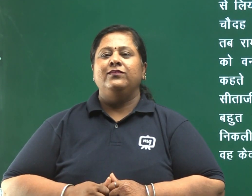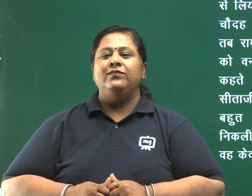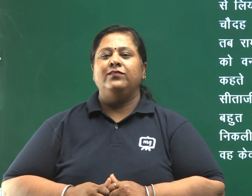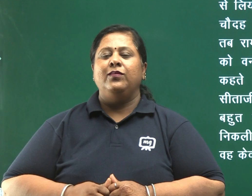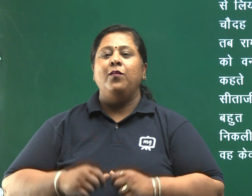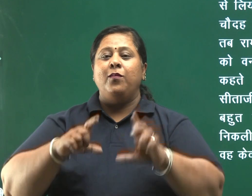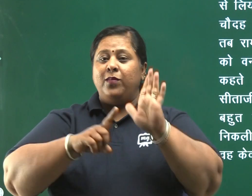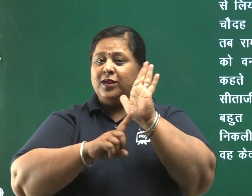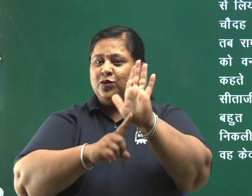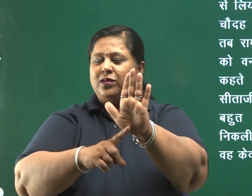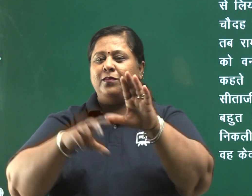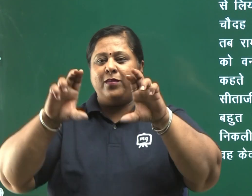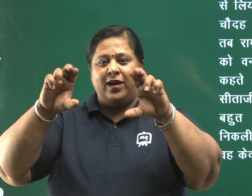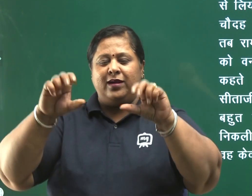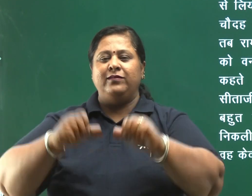प्रस्तुत पाठ